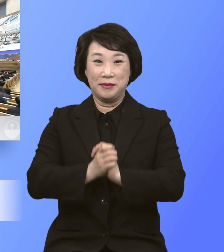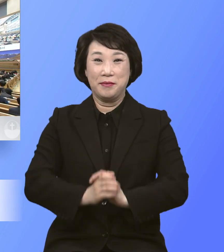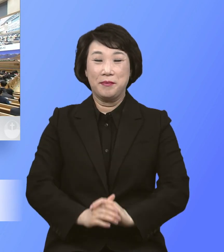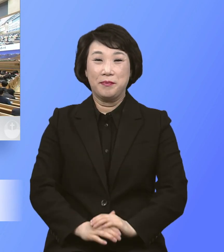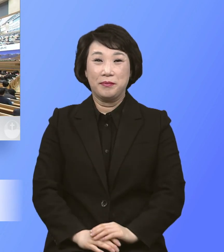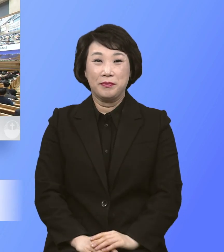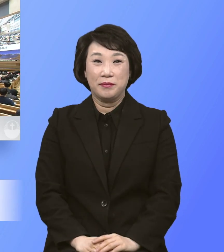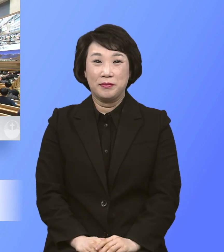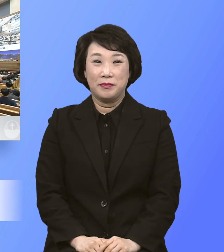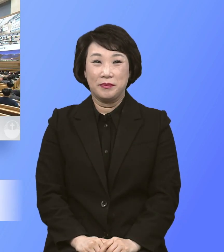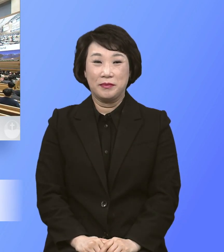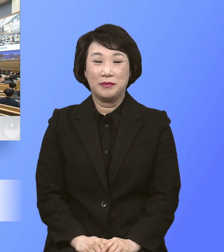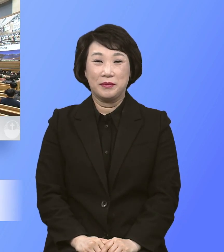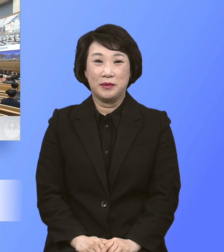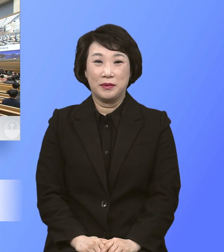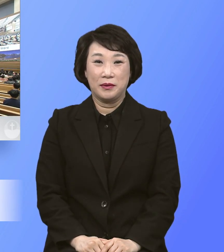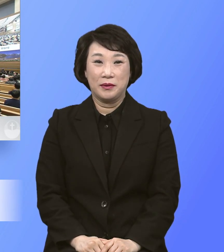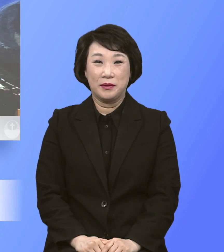아멘.